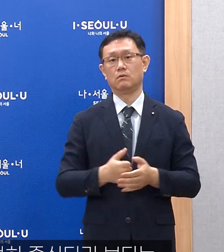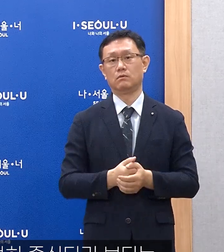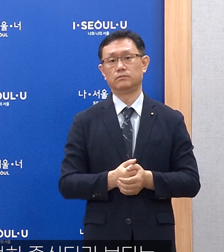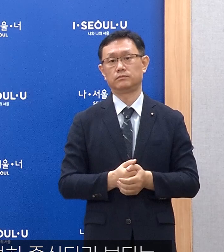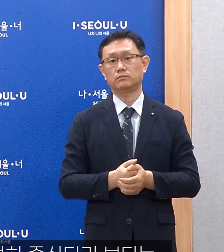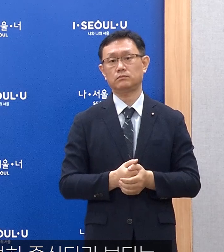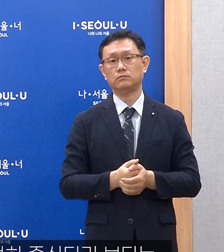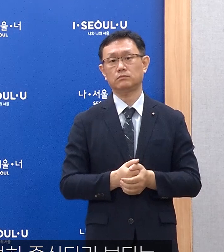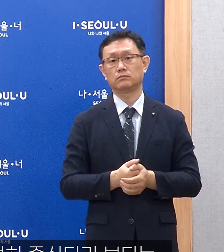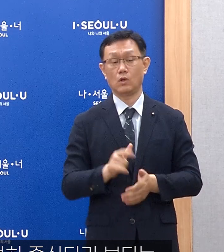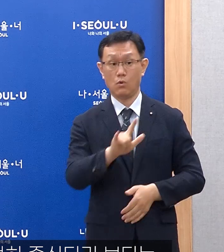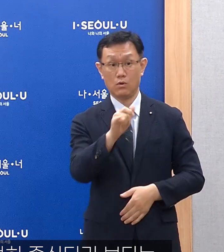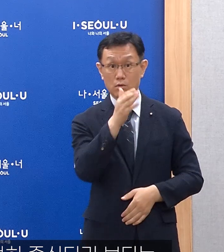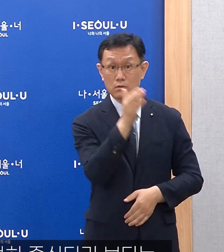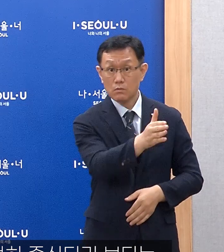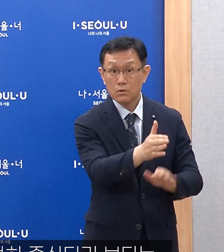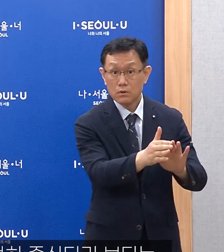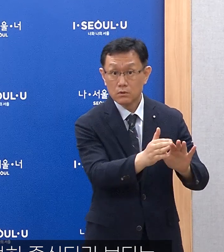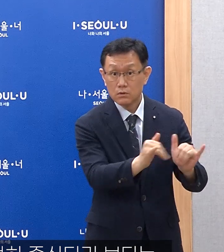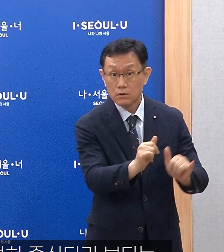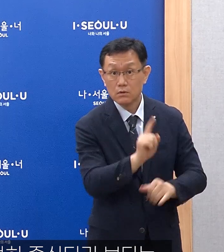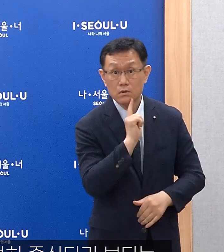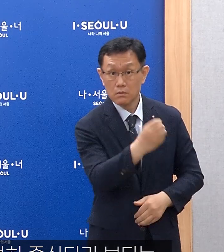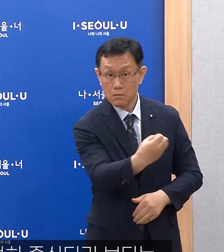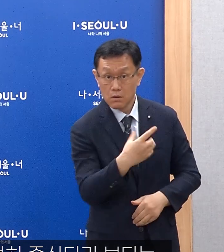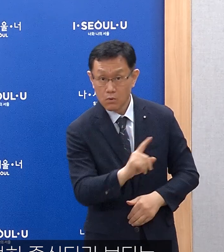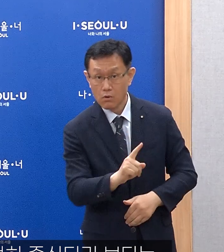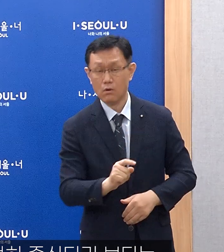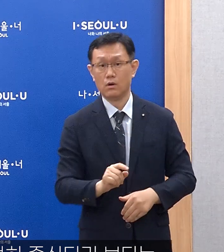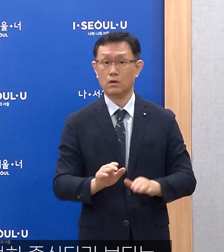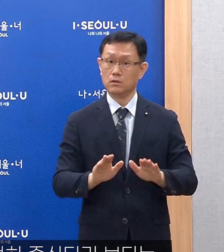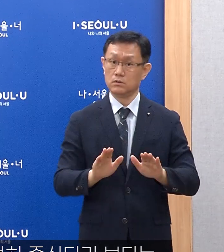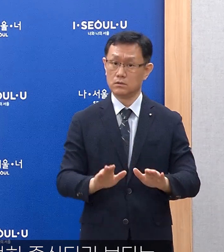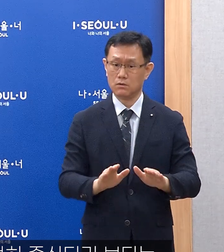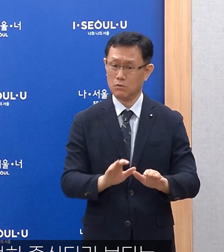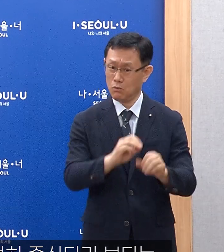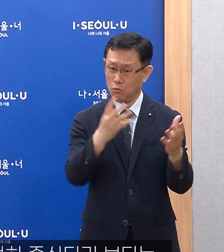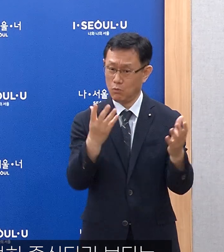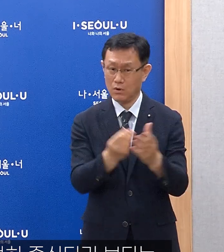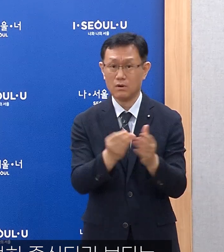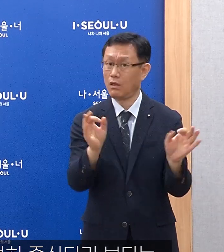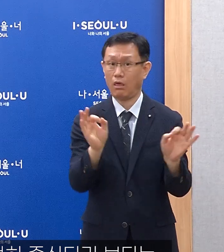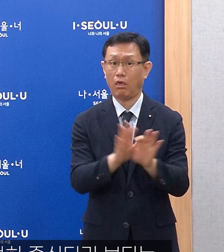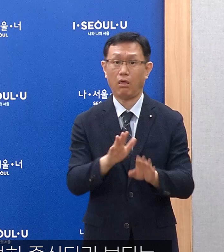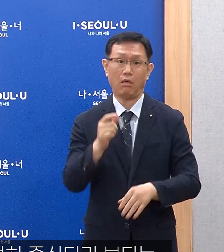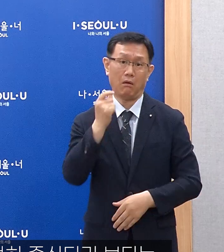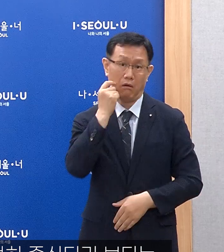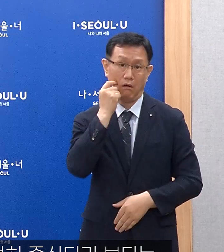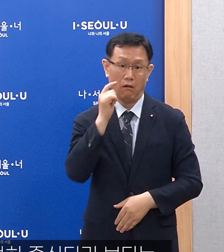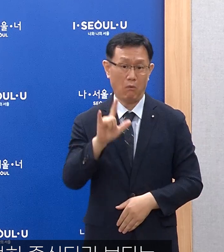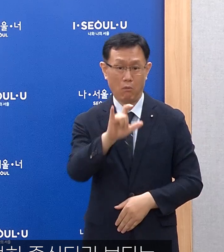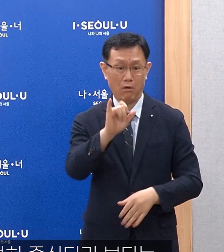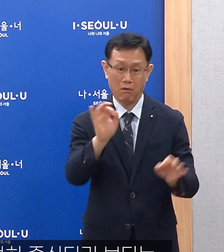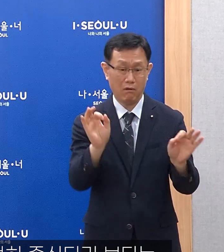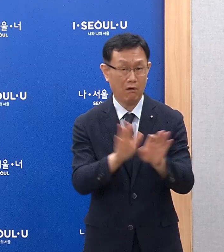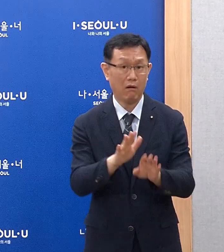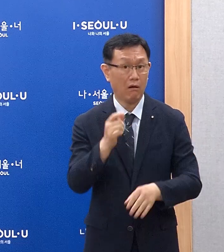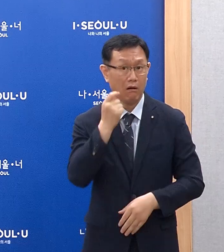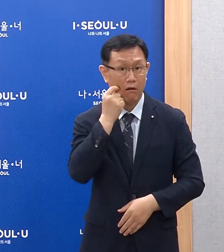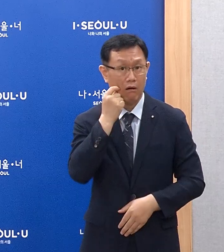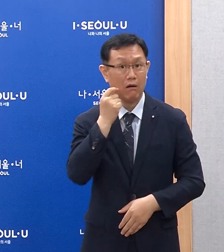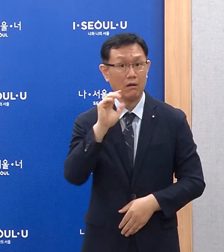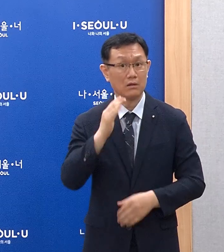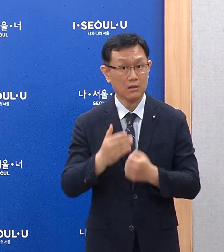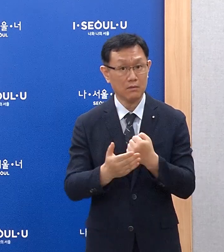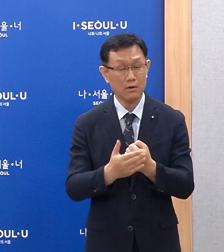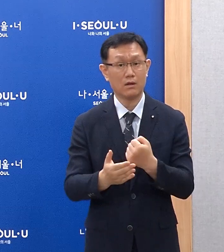전문가들이 코로나19가 완전히 종식되기보다는 풍토병이나 독감처럼 잔존할 것이라고 예견하는 만큼